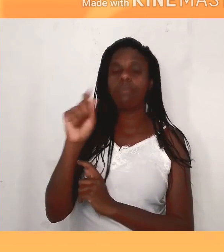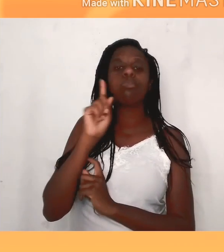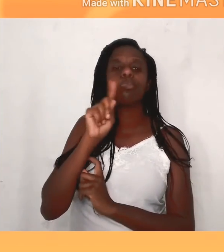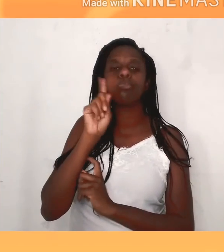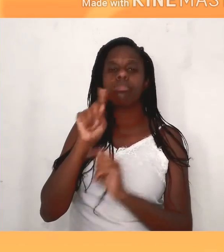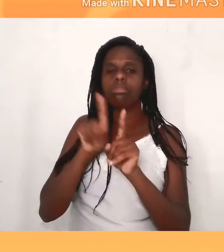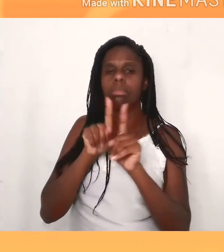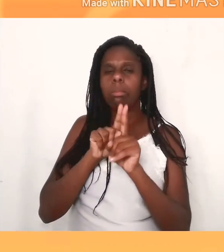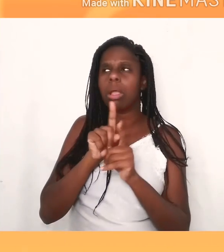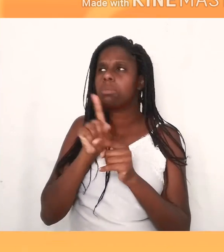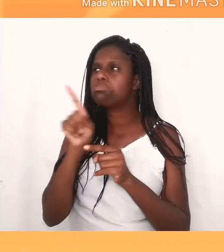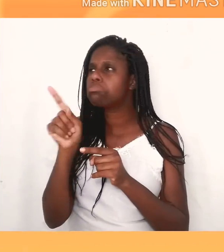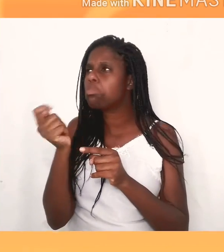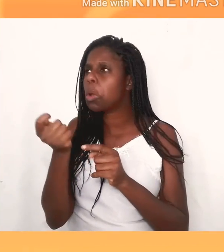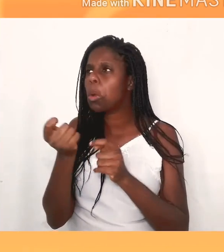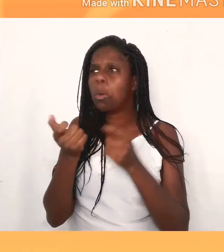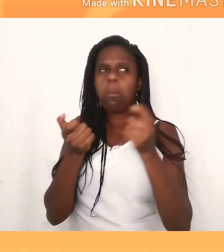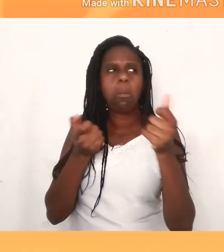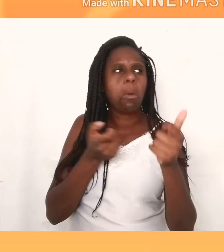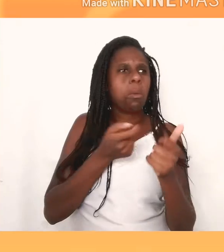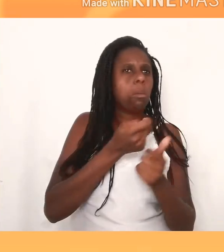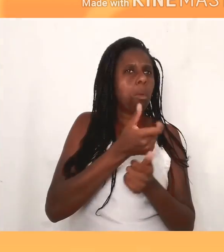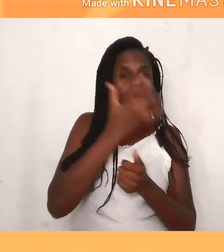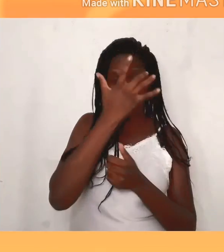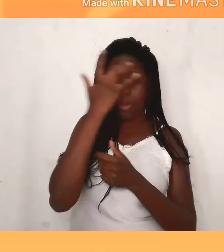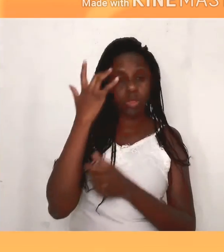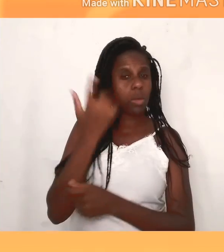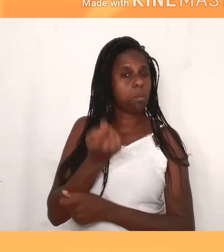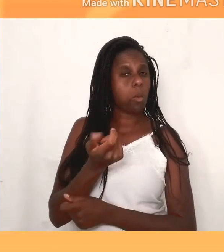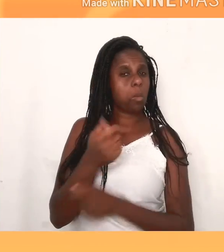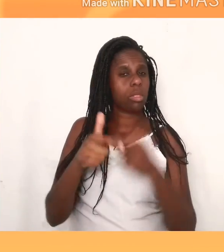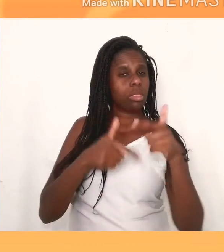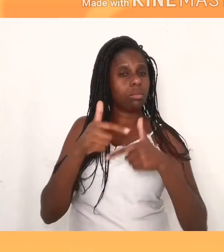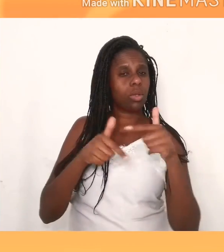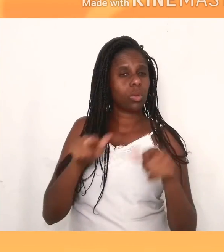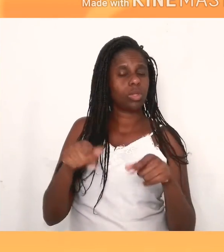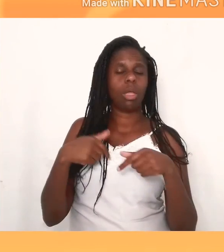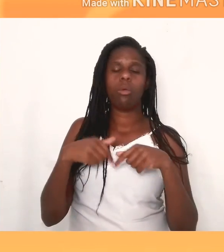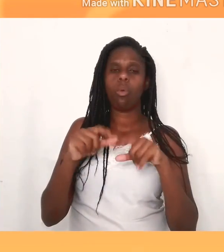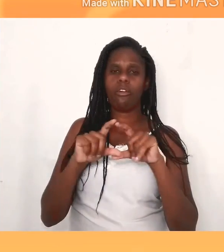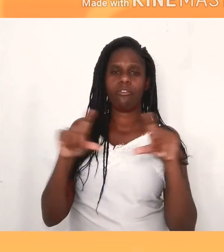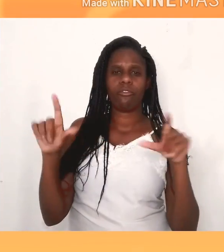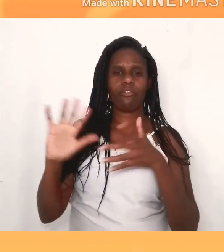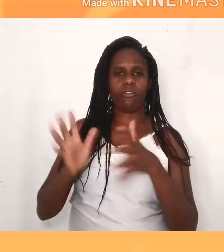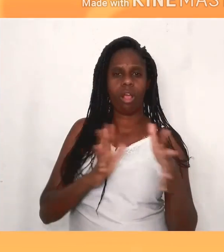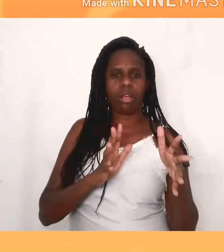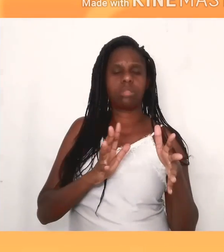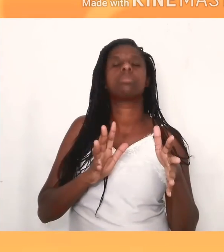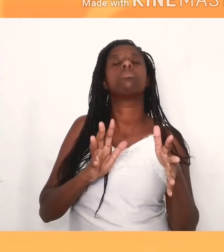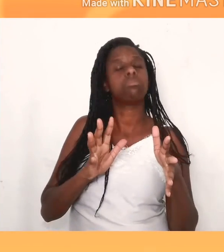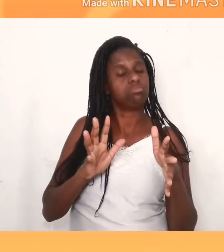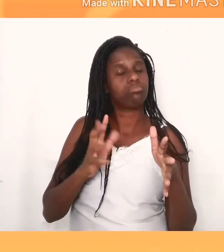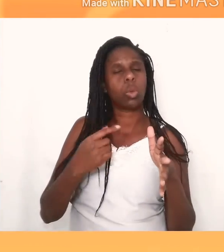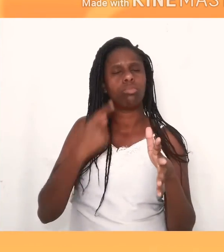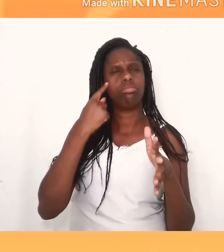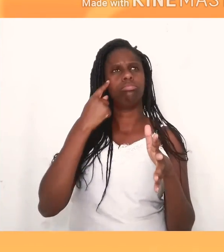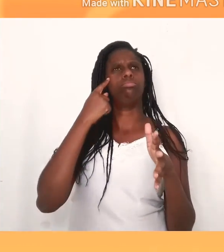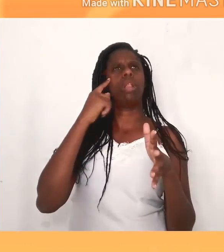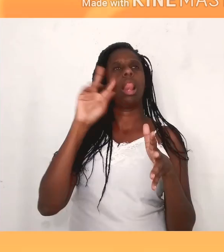Tem pouca gente, infelizmente, se dedicando a isso. E uma frase que me vem à mente, né,